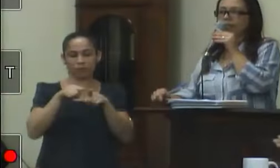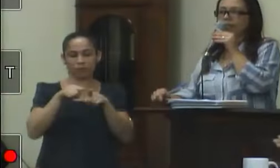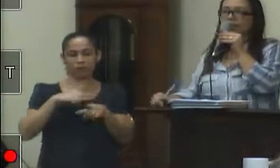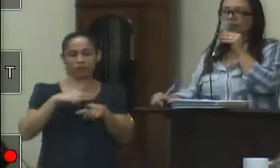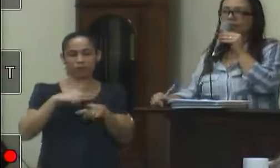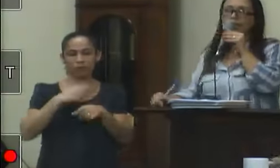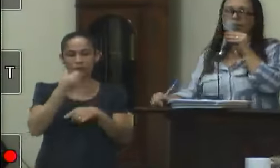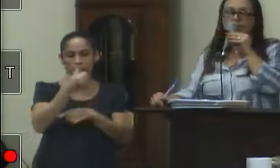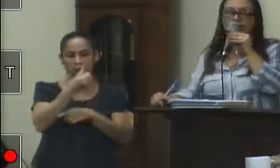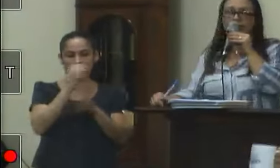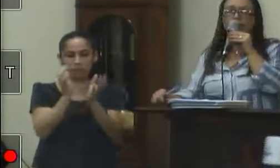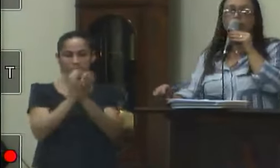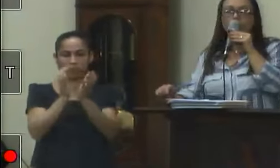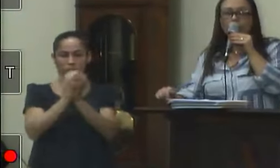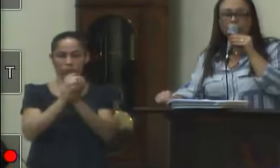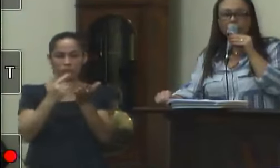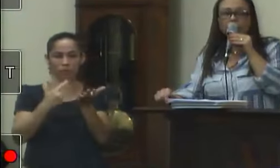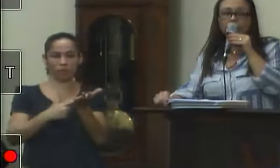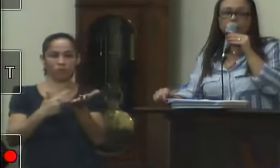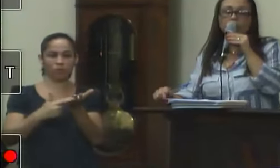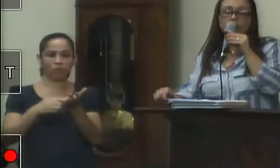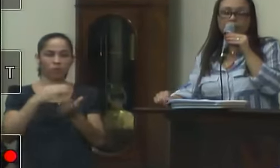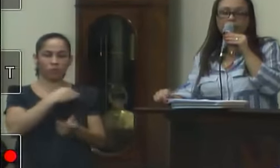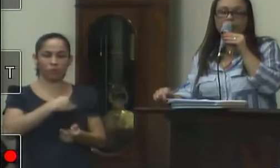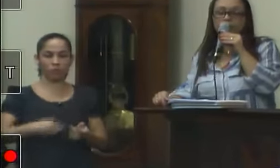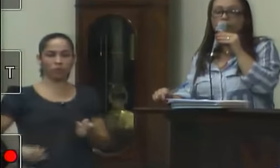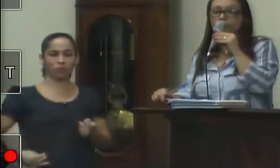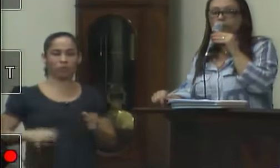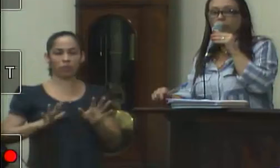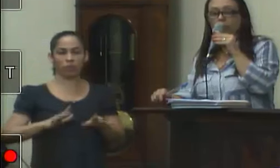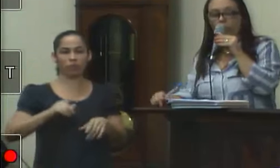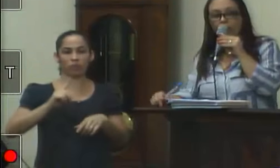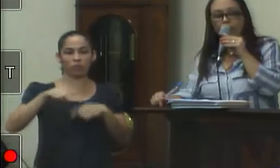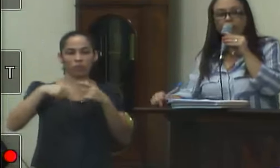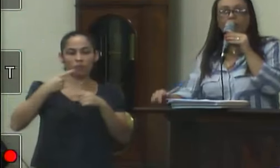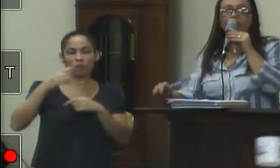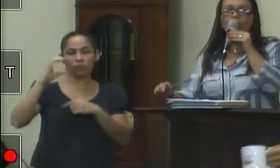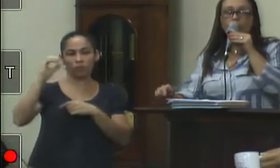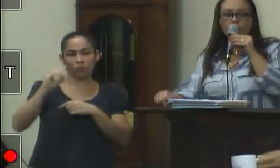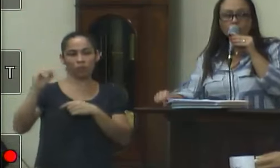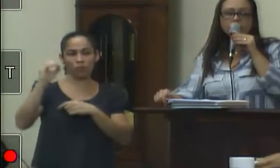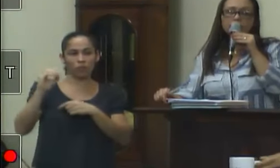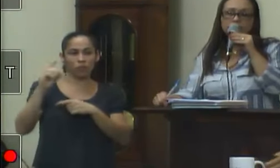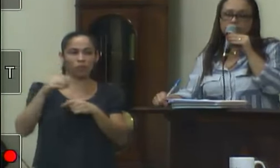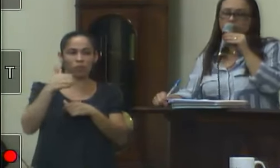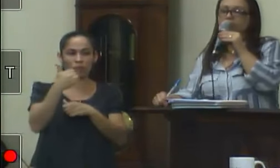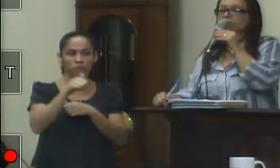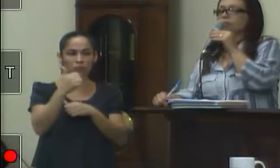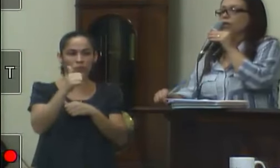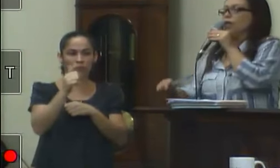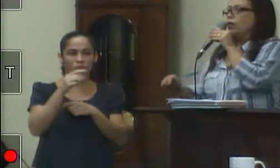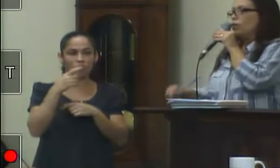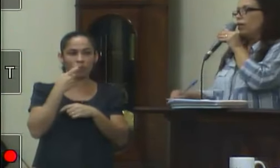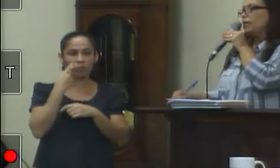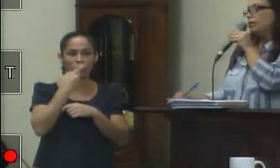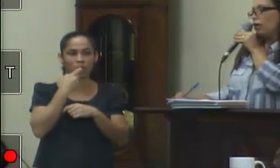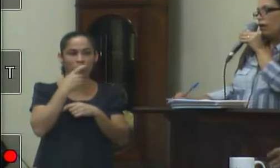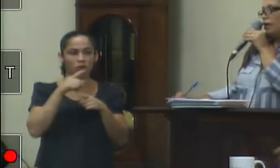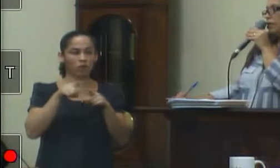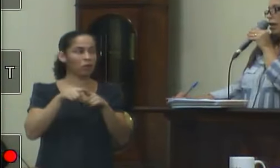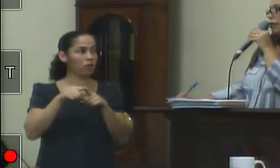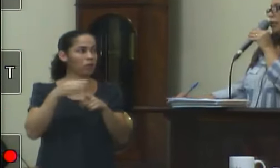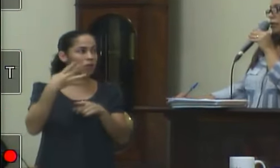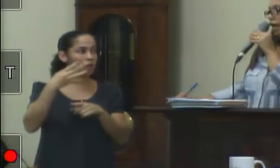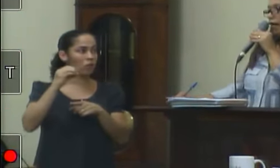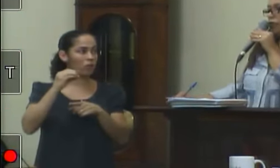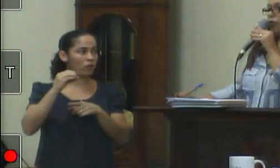família cadastradas no Ministério. Porém, nós vamos colocar, a partir de outubro agora, 11 dentistas com 40 horas